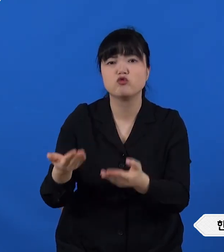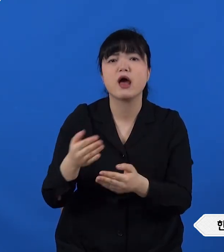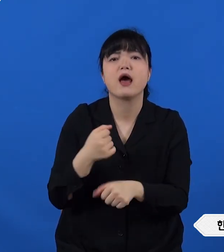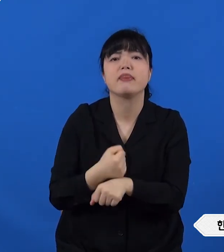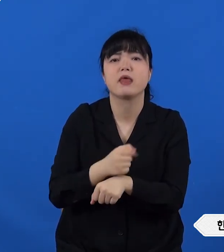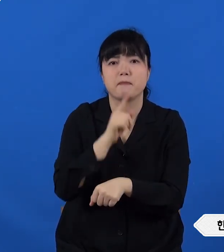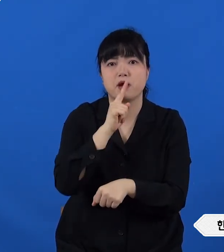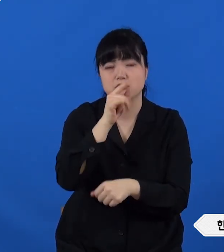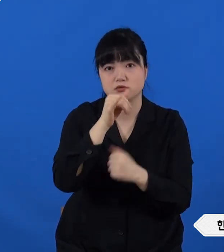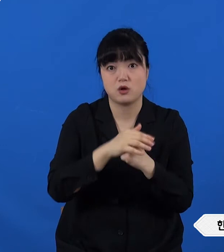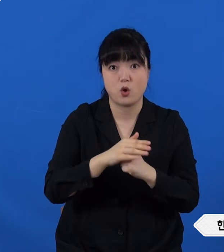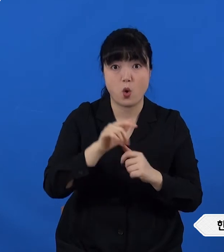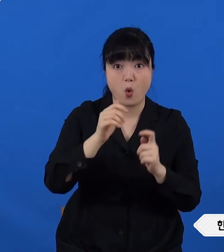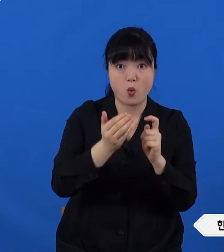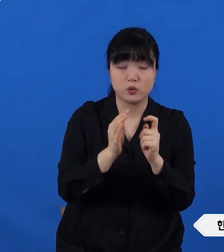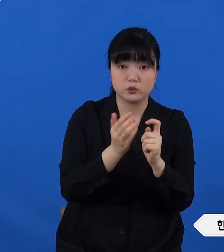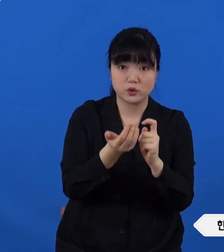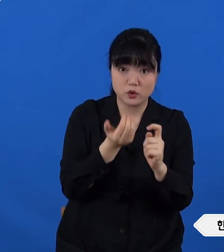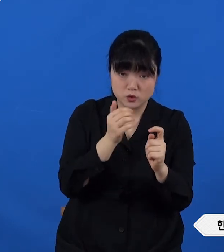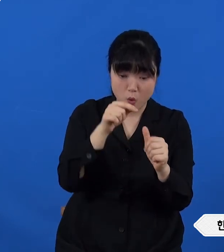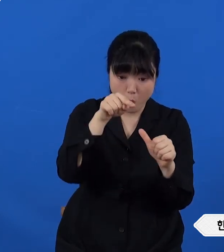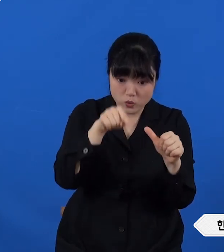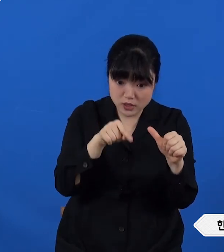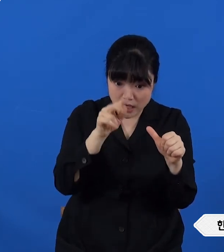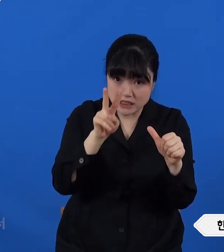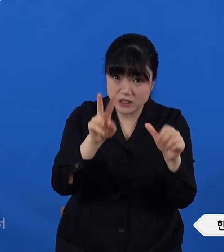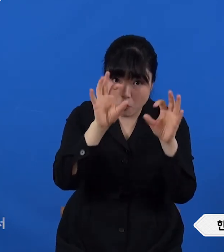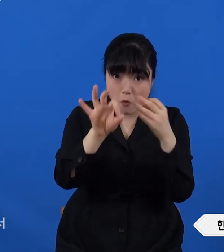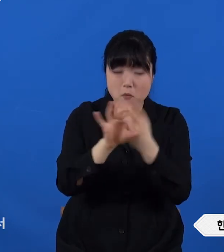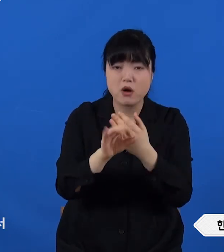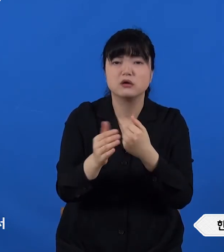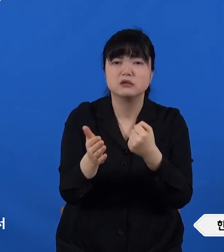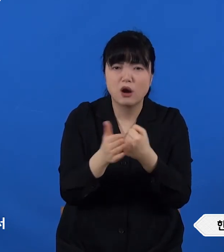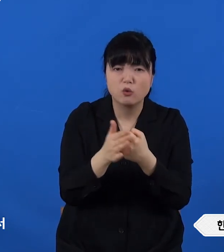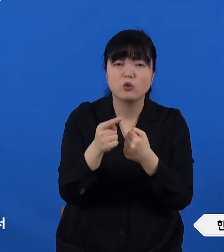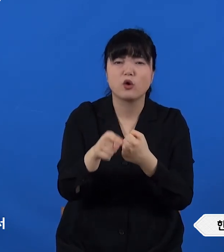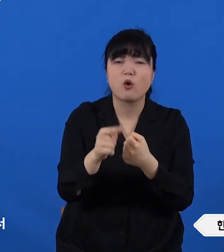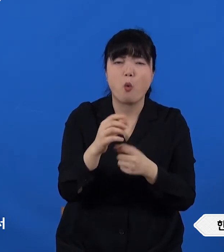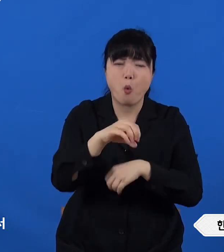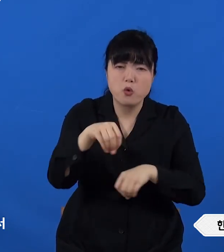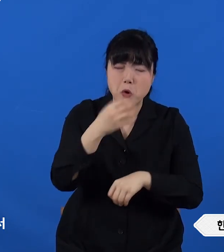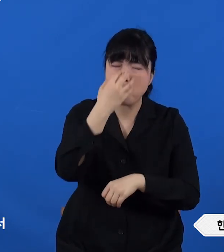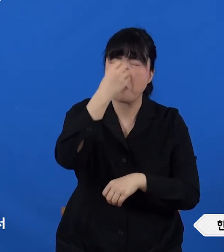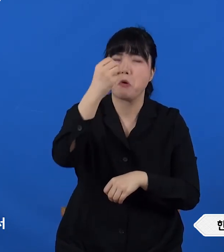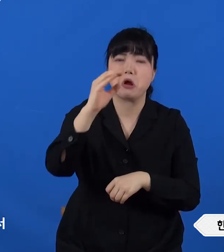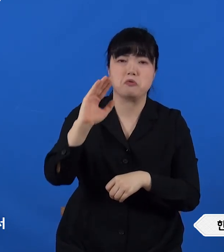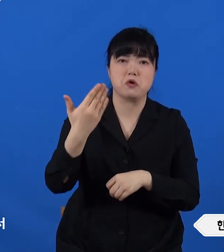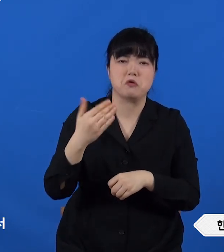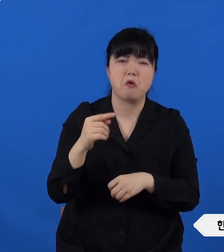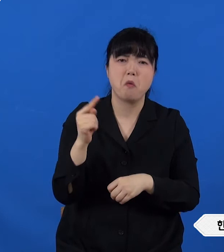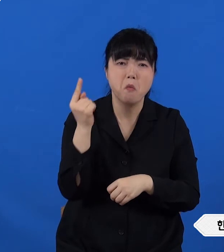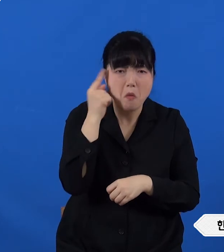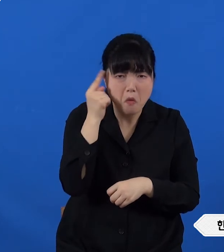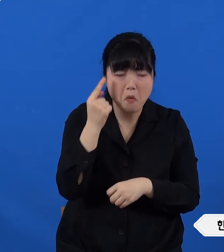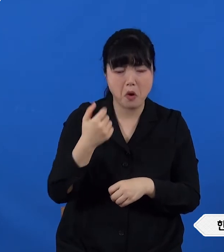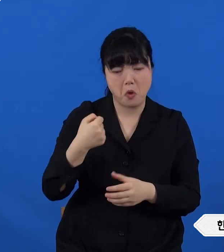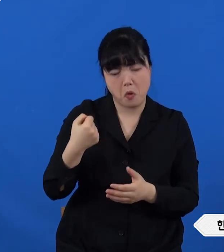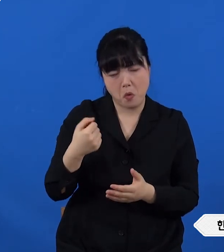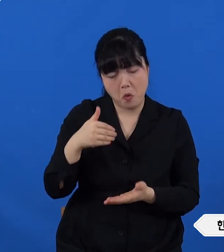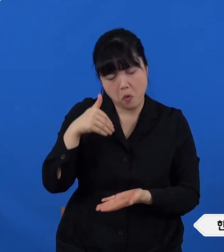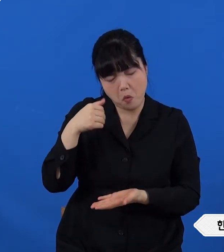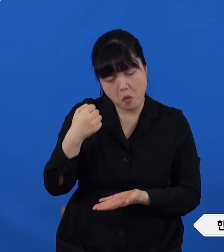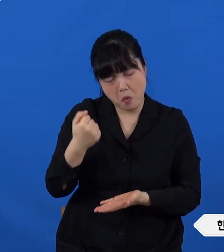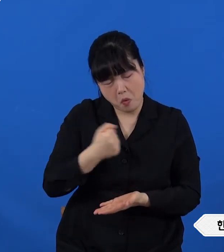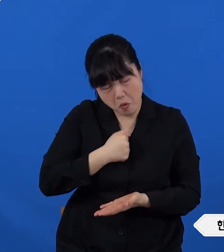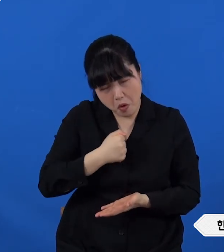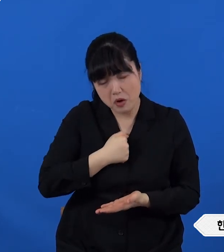있습니다. 고린도전서 5장 2절을 보면, 그리하고도 너희가 오히려 교만하여져서 어찌하여 통한이 여기지